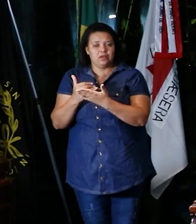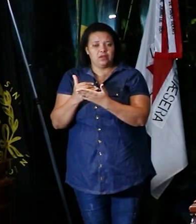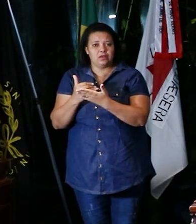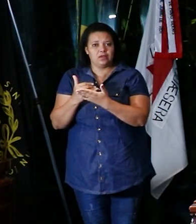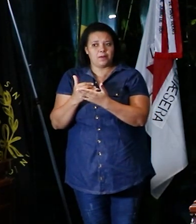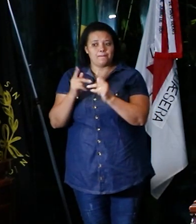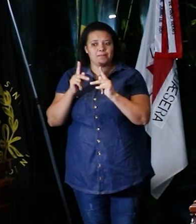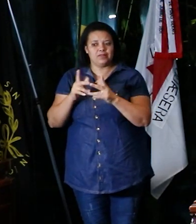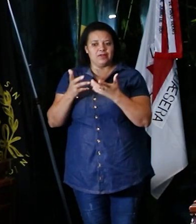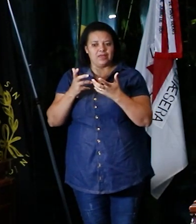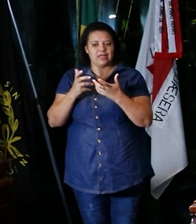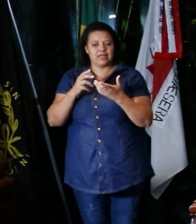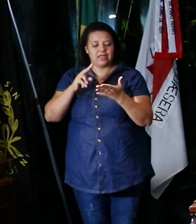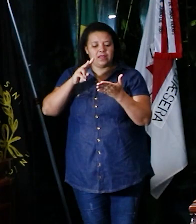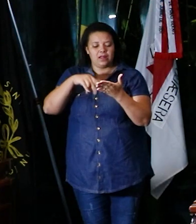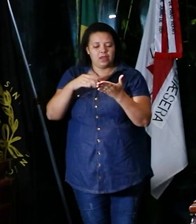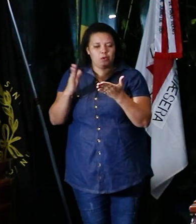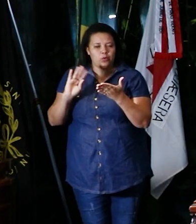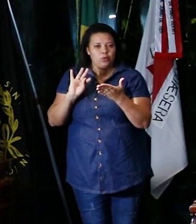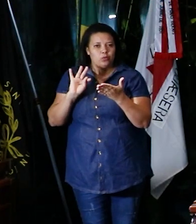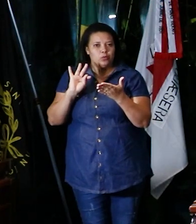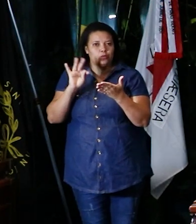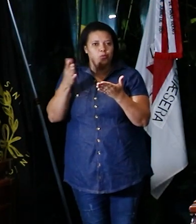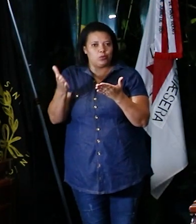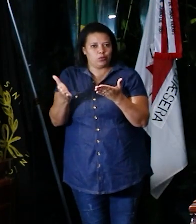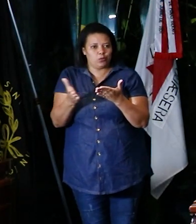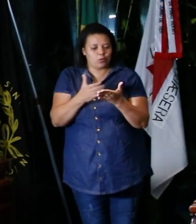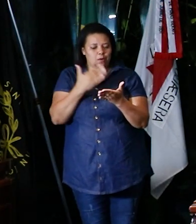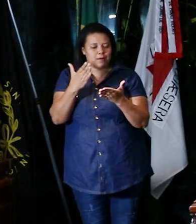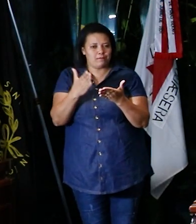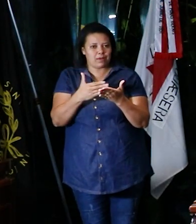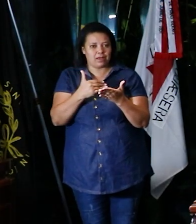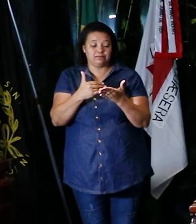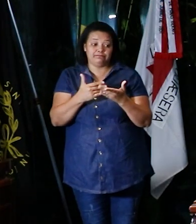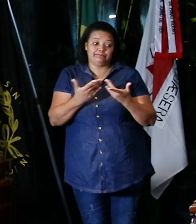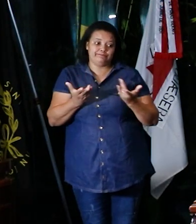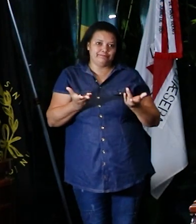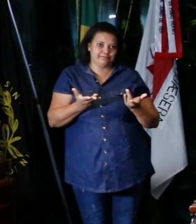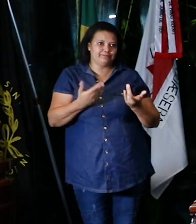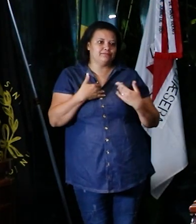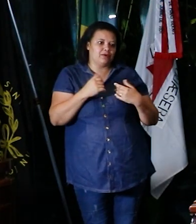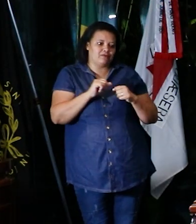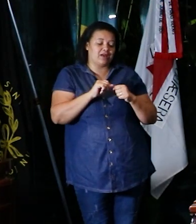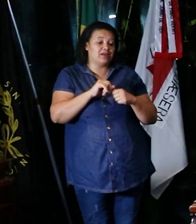lesse tudinho. Bem, faça o que pode, mas...